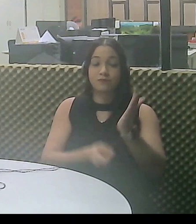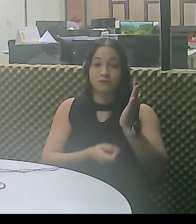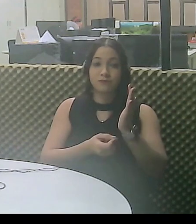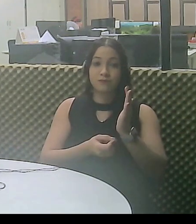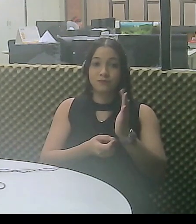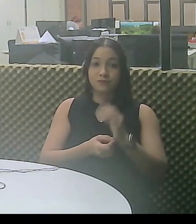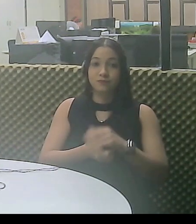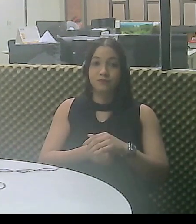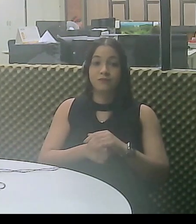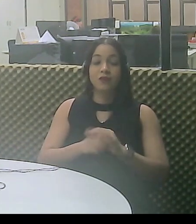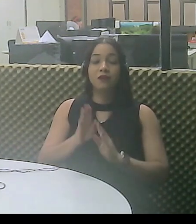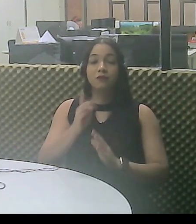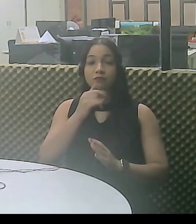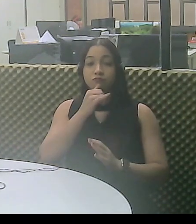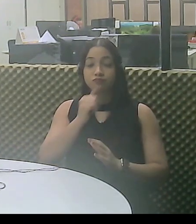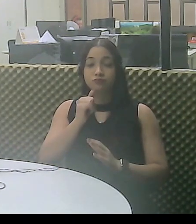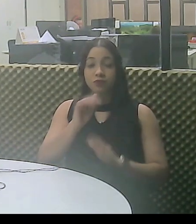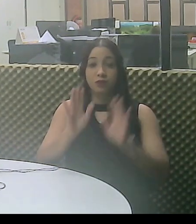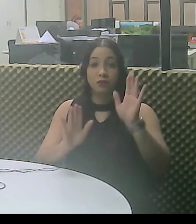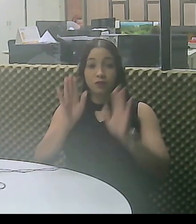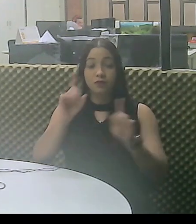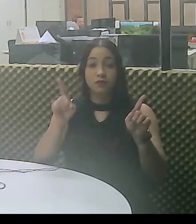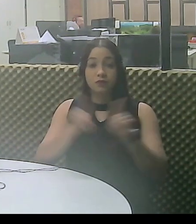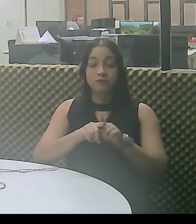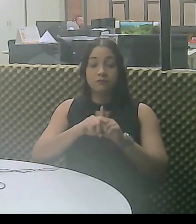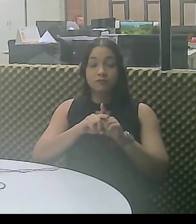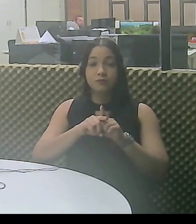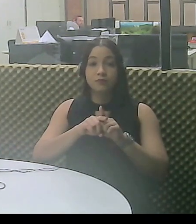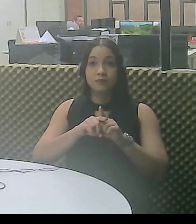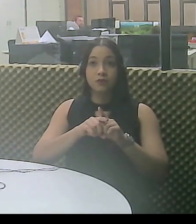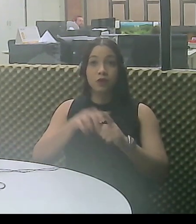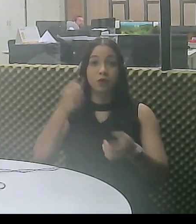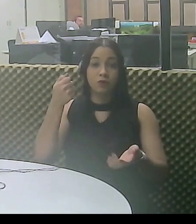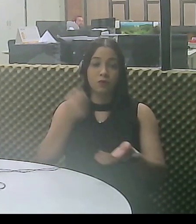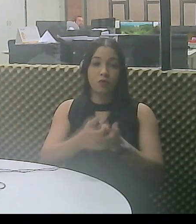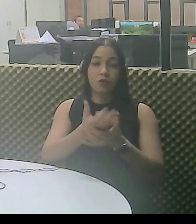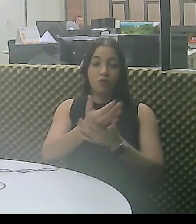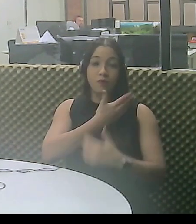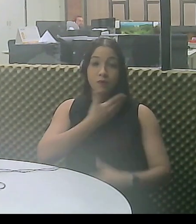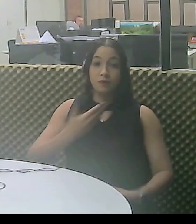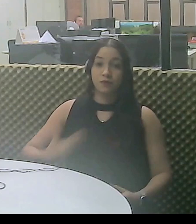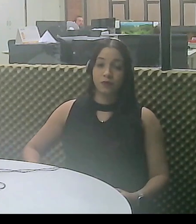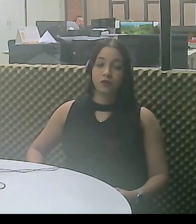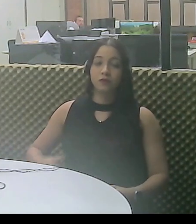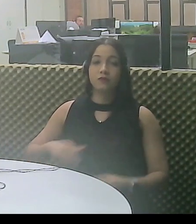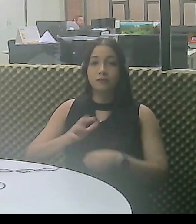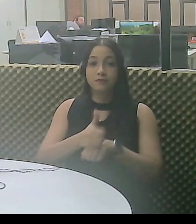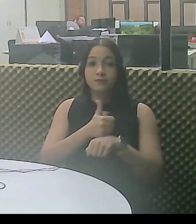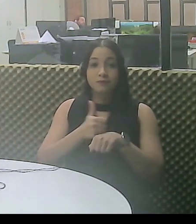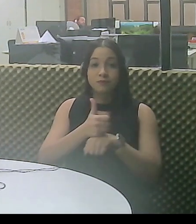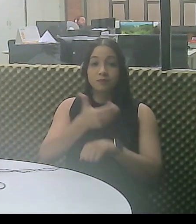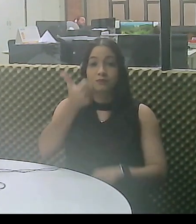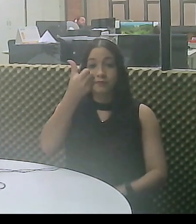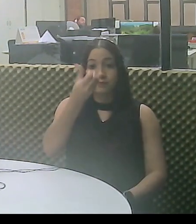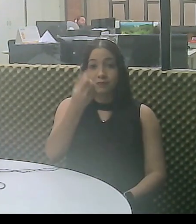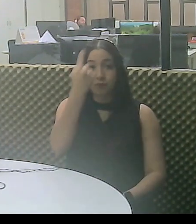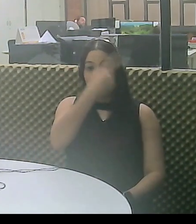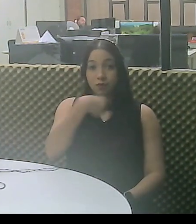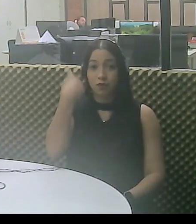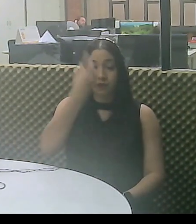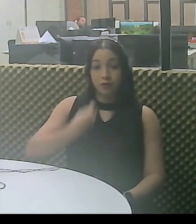Pregão Eletrônico e dispenso eletrônica por meio do compras gov o aperfeiçoamento é 16 horas aula